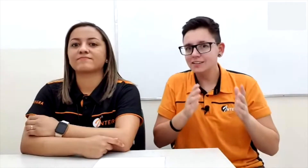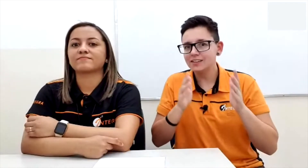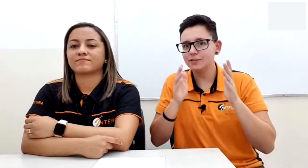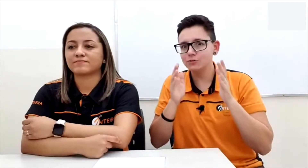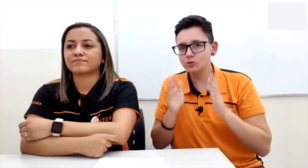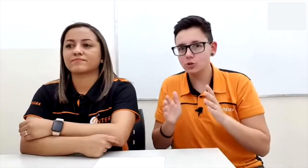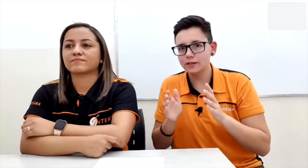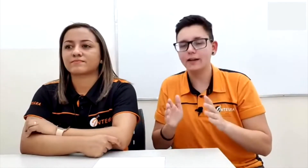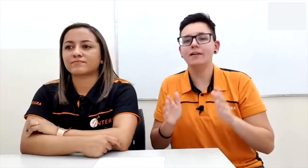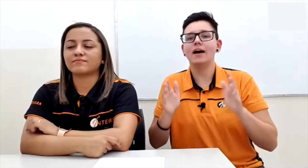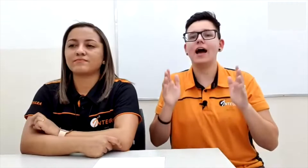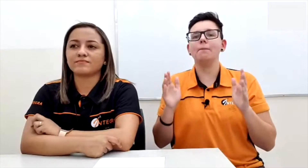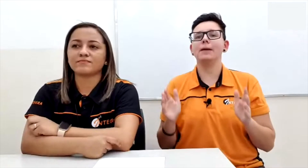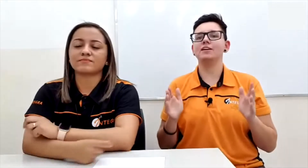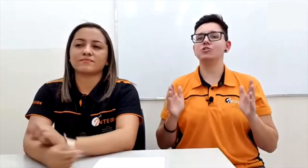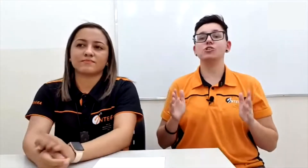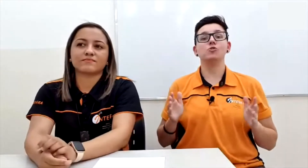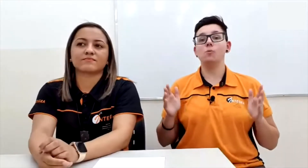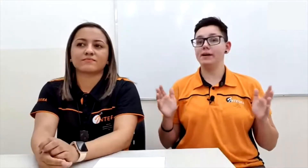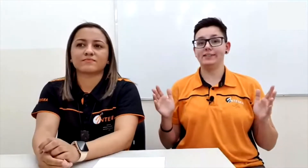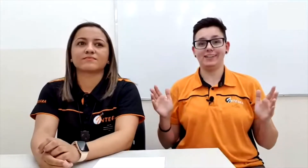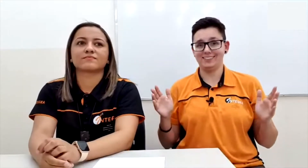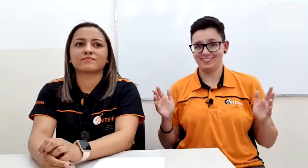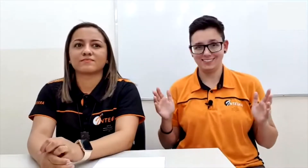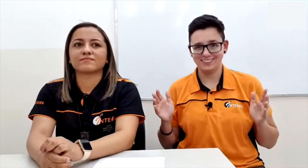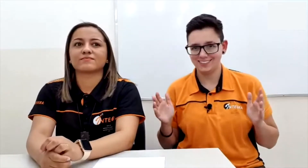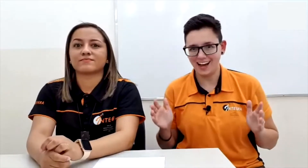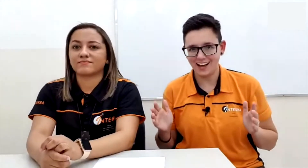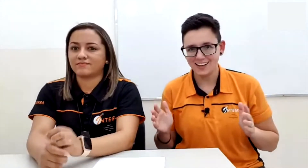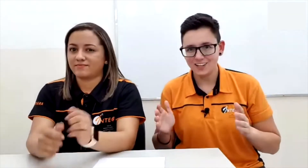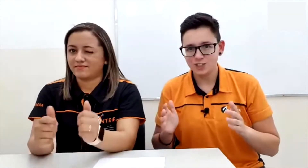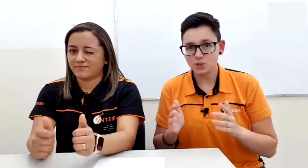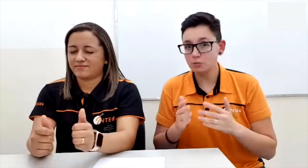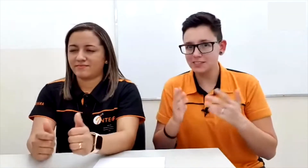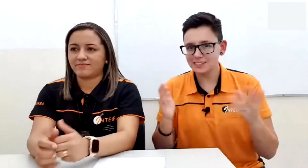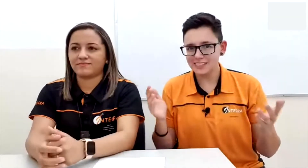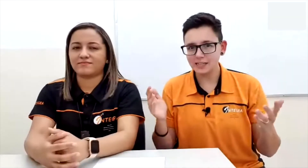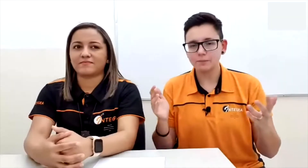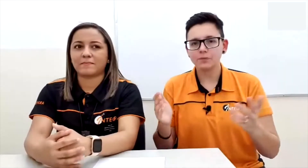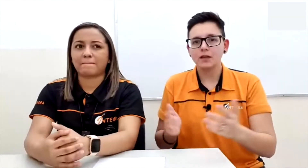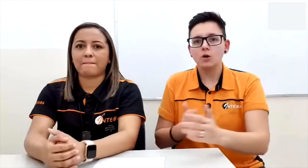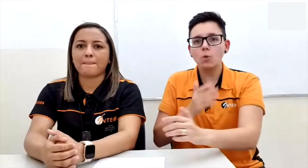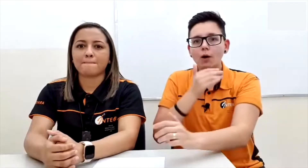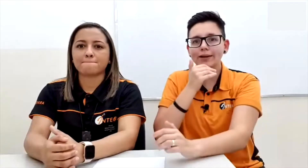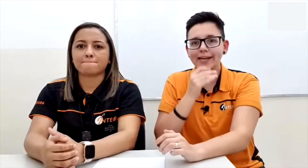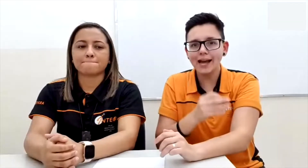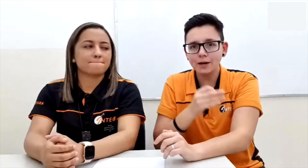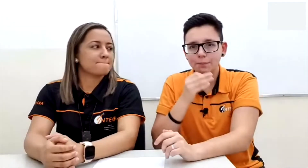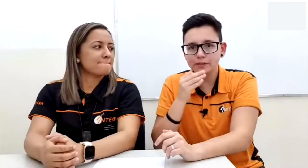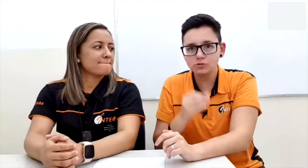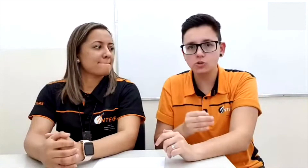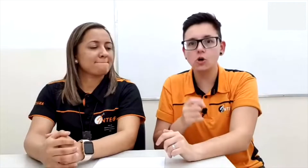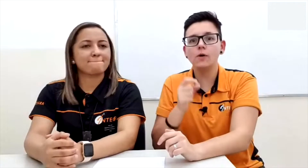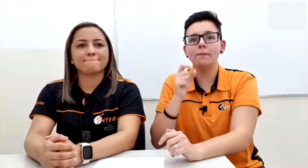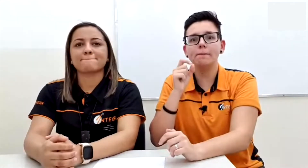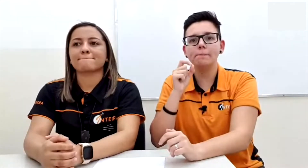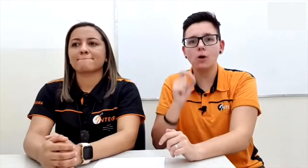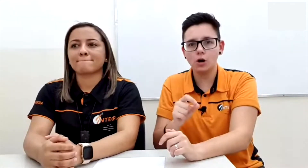que funciona a mente humana, tá? Somos assim. Qualquer pessoa